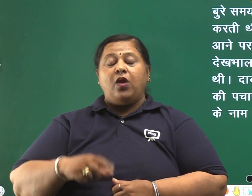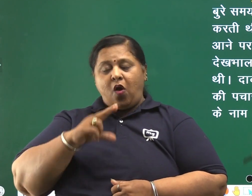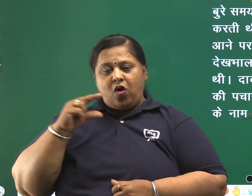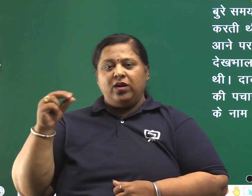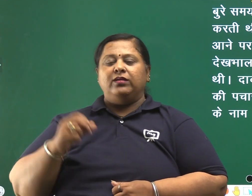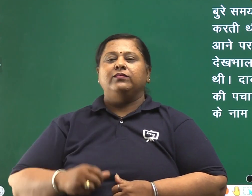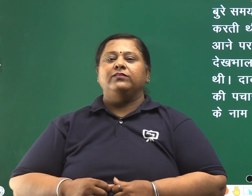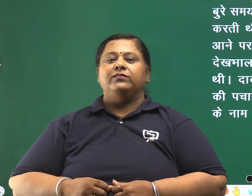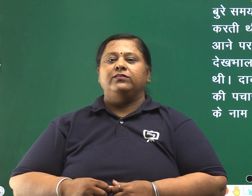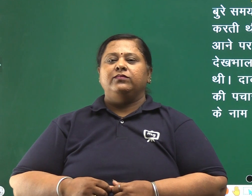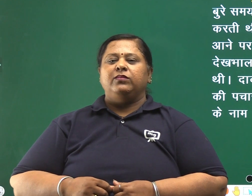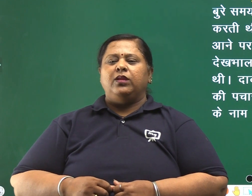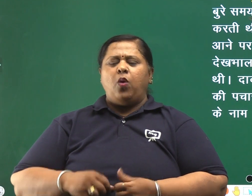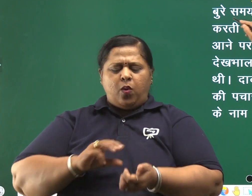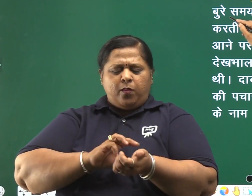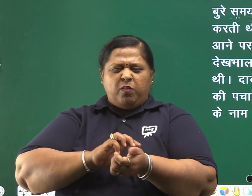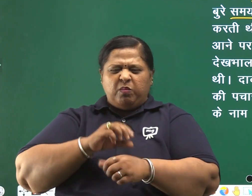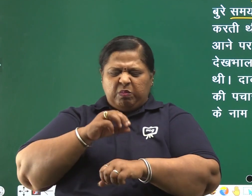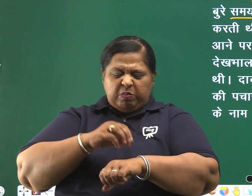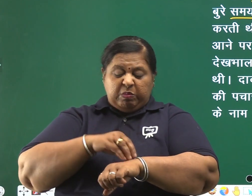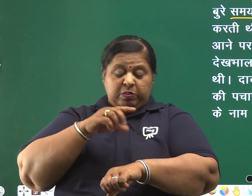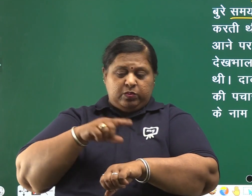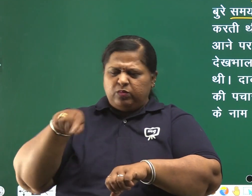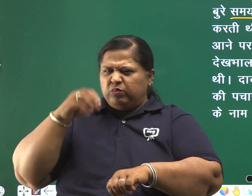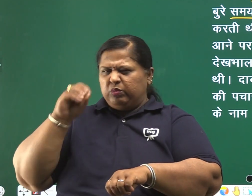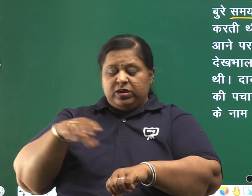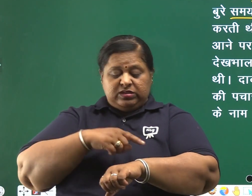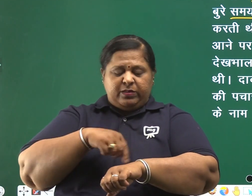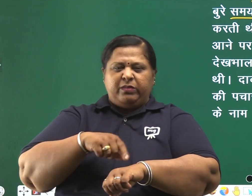और बुरे समय में